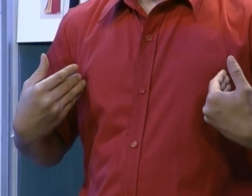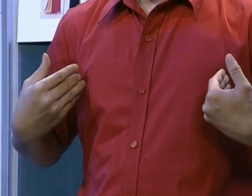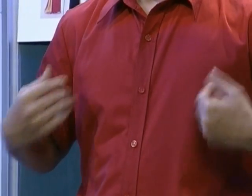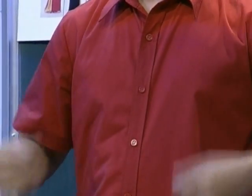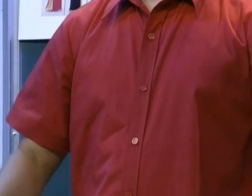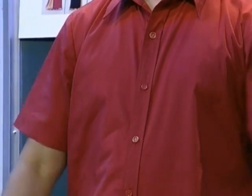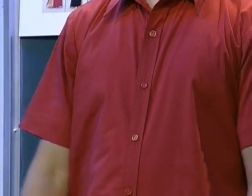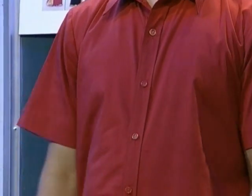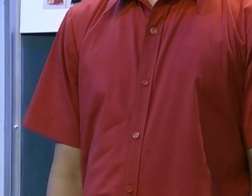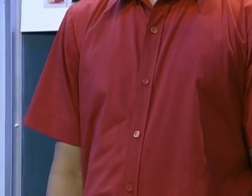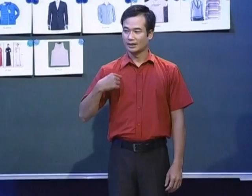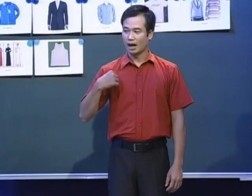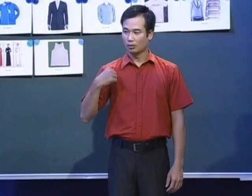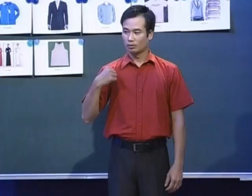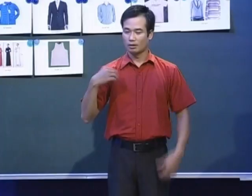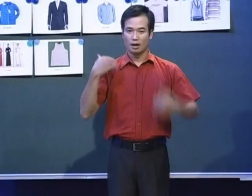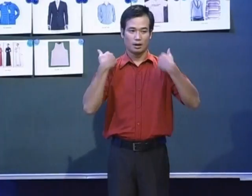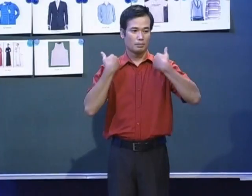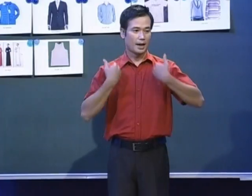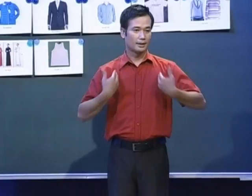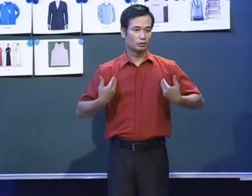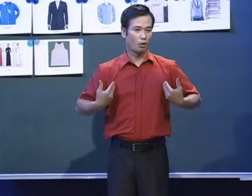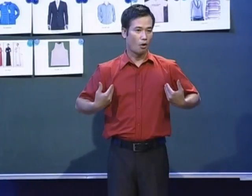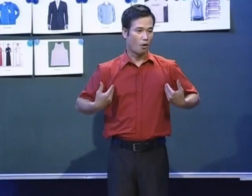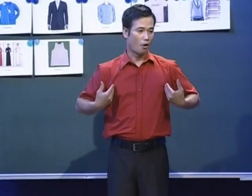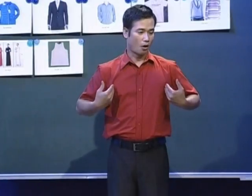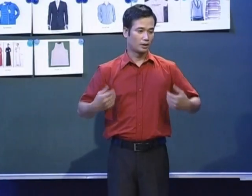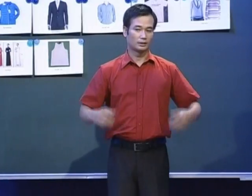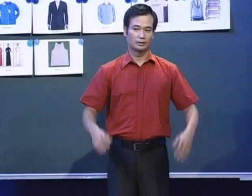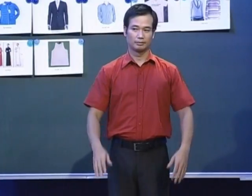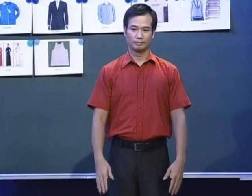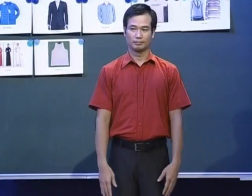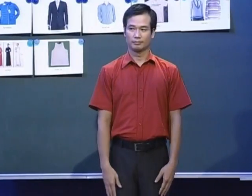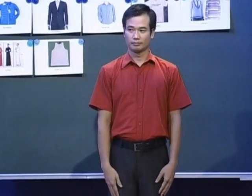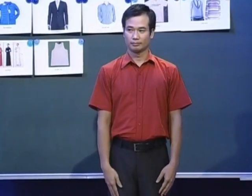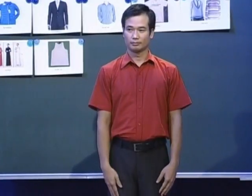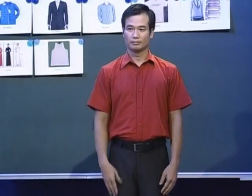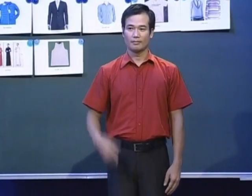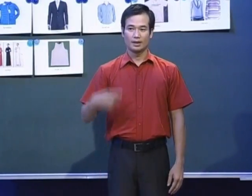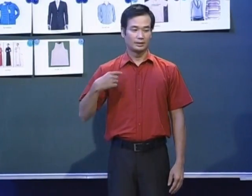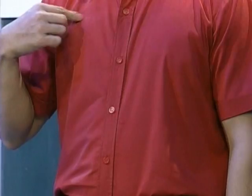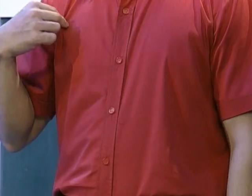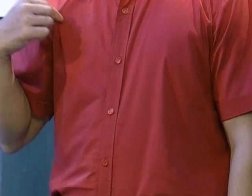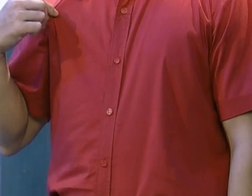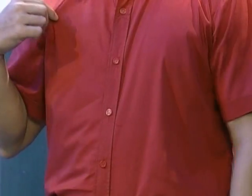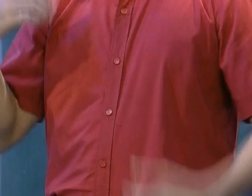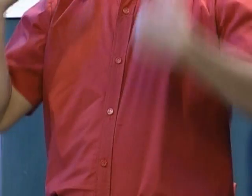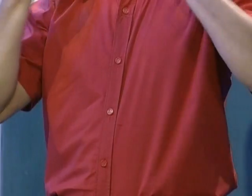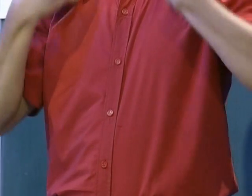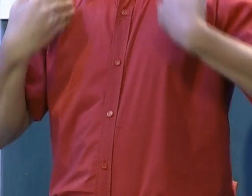2, hai tay khép, lòng bàn tay hướng sang hai bên, đặt chạm vào hai vai, sau đó di chuyển đồng thời hai tay xuống